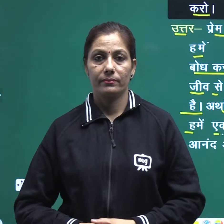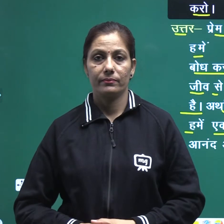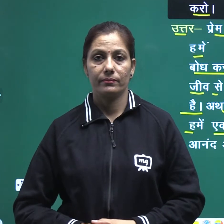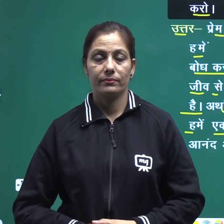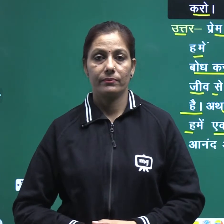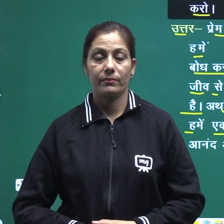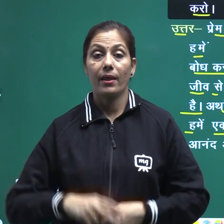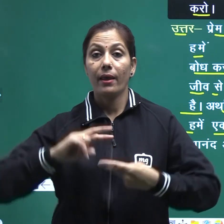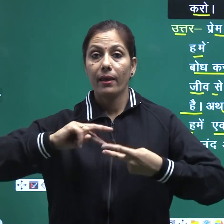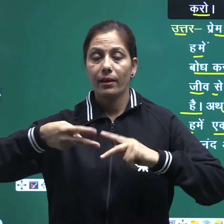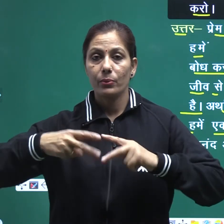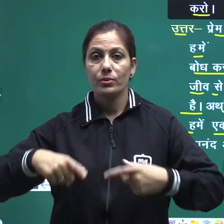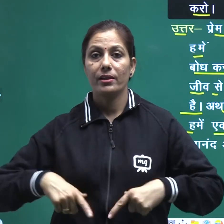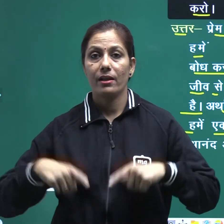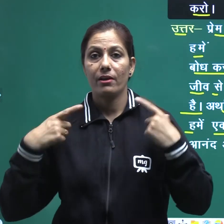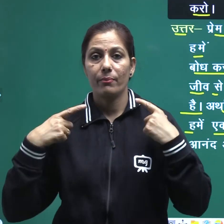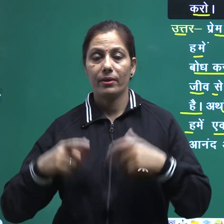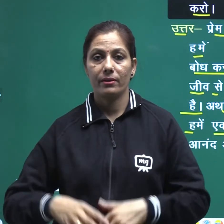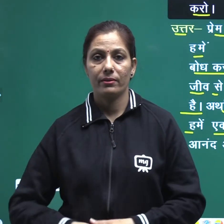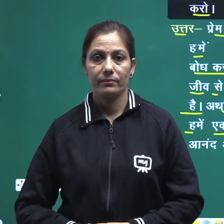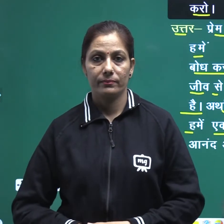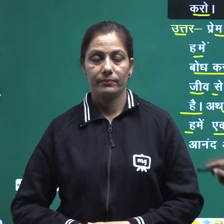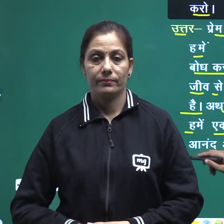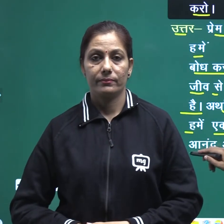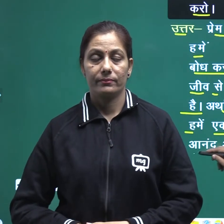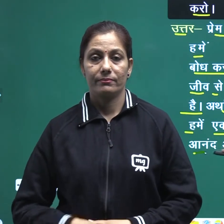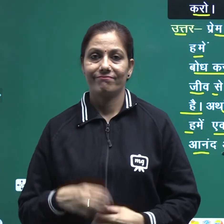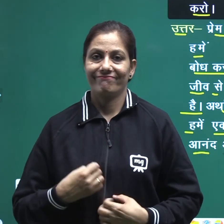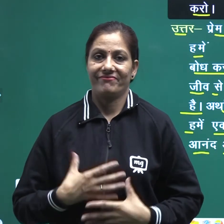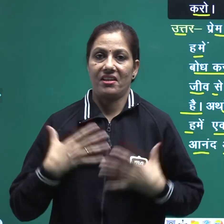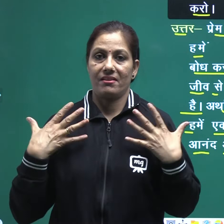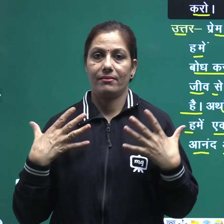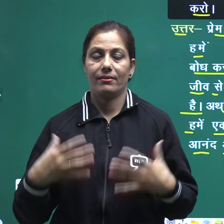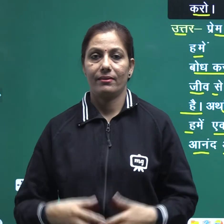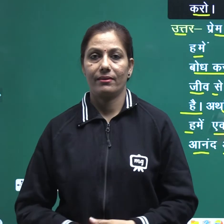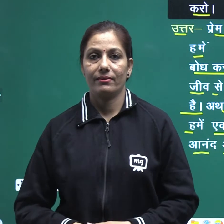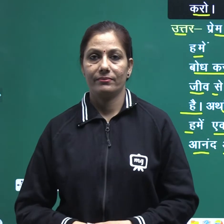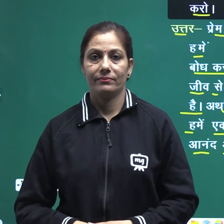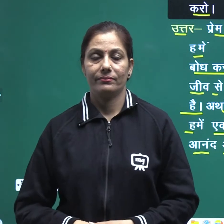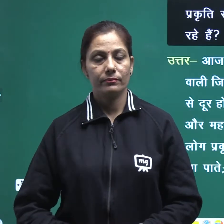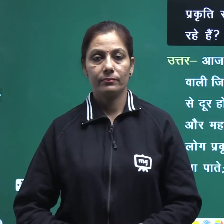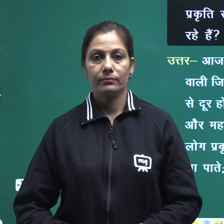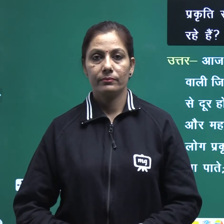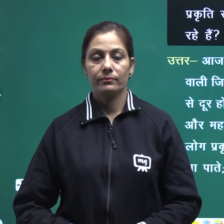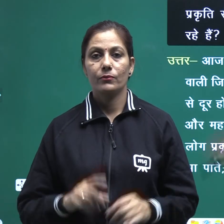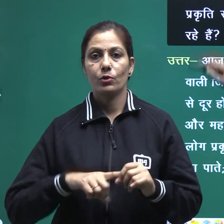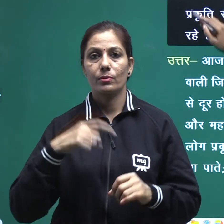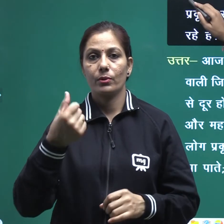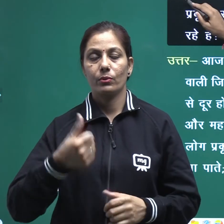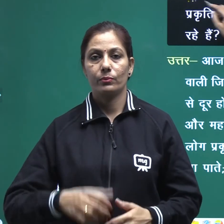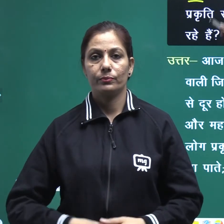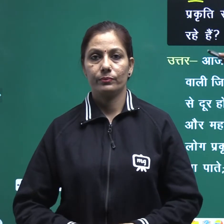एक दूसरे के जीवन में में आनंद आता है ए पर्सन